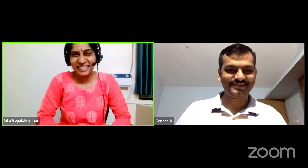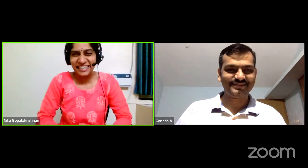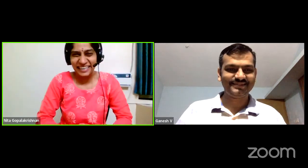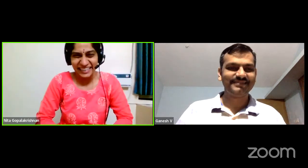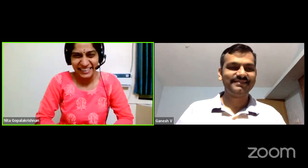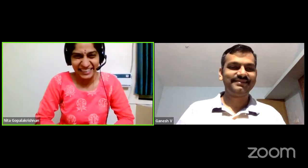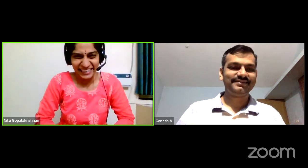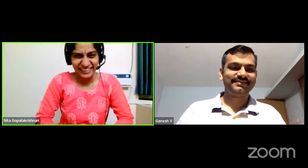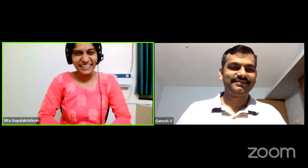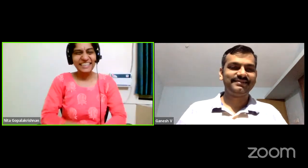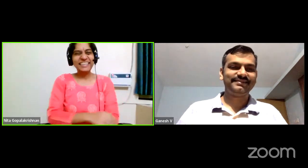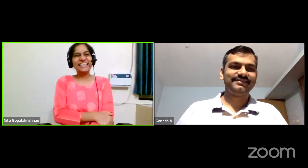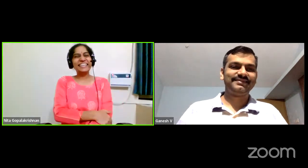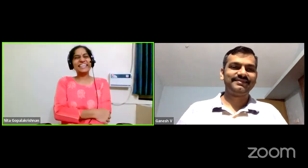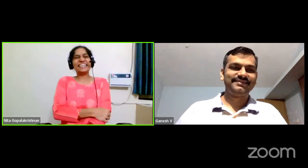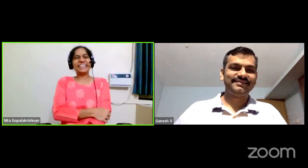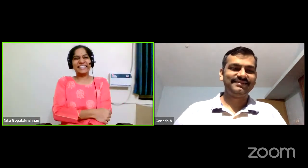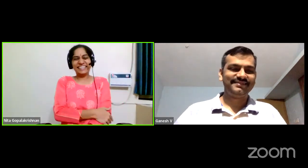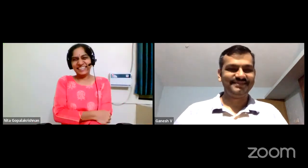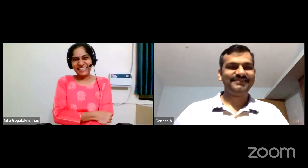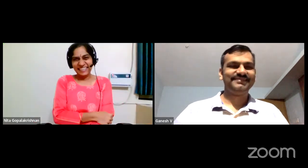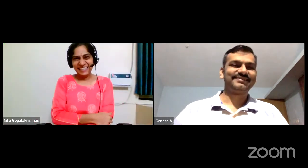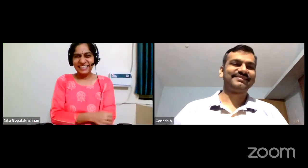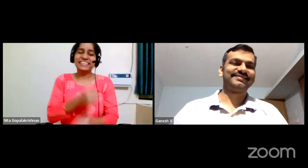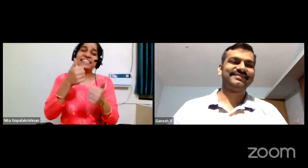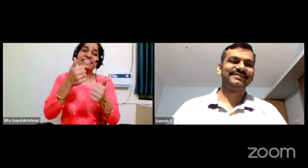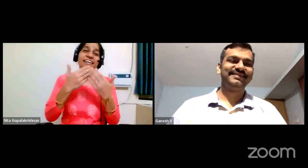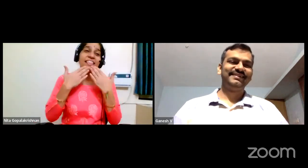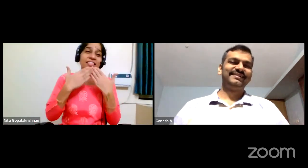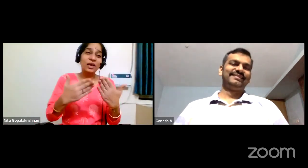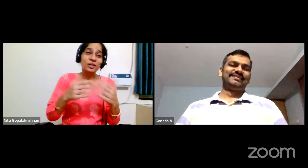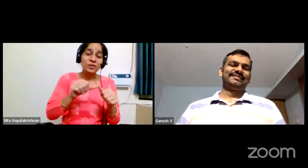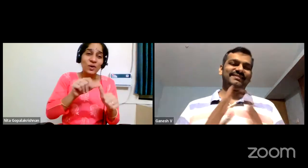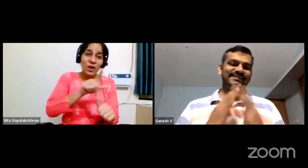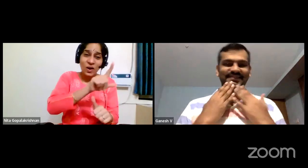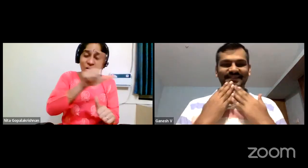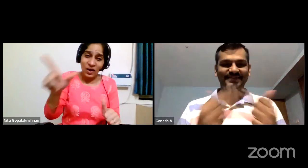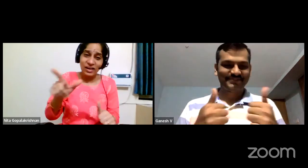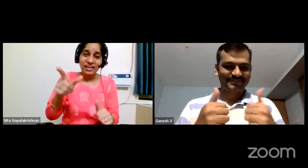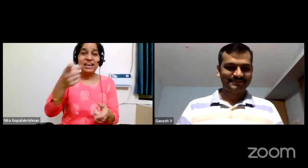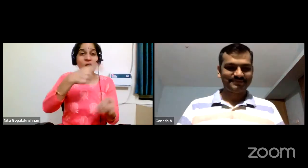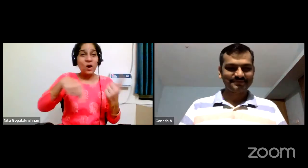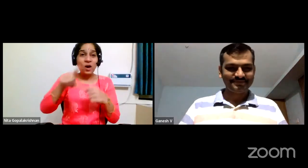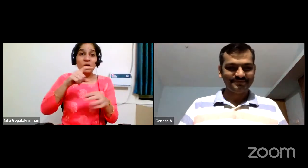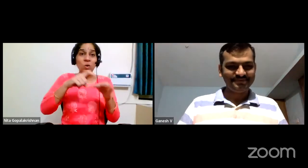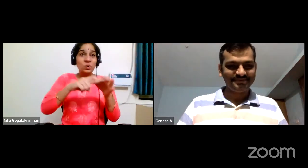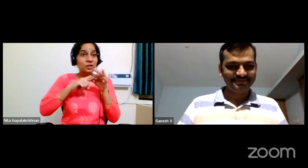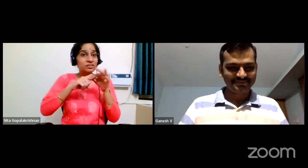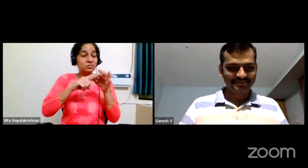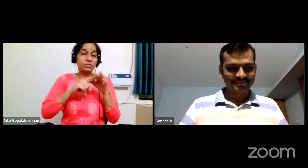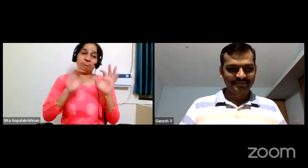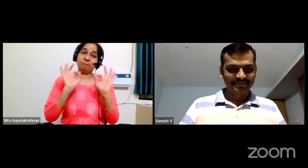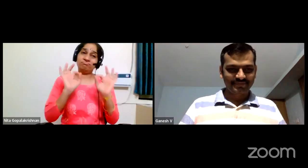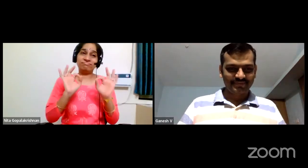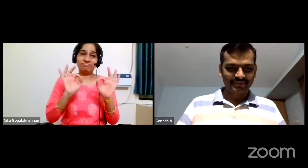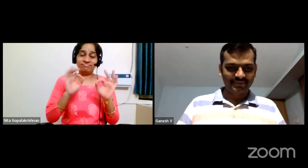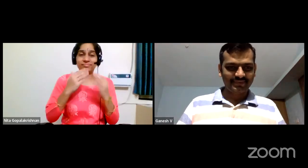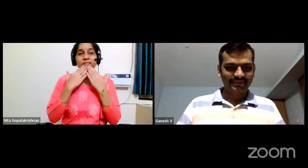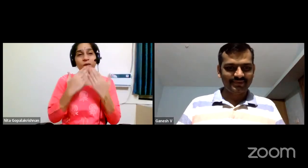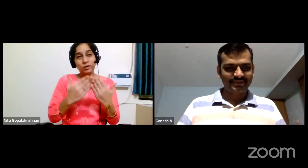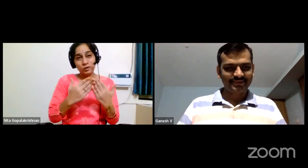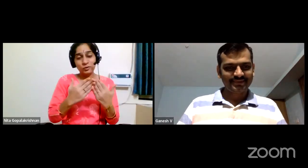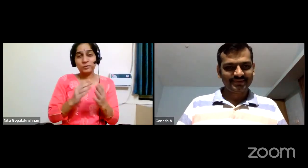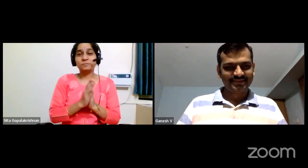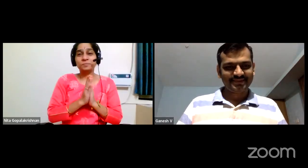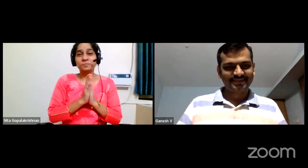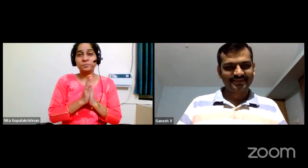सभी हंस रहे हैं। बहुत बहुत धन्यवाद आप सबका, आपने बहुत अच्छे से सुना और आशा करते हैं ऐसे ही